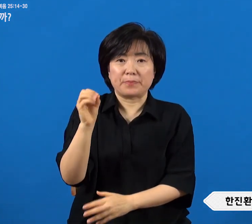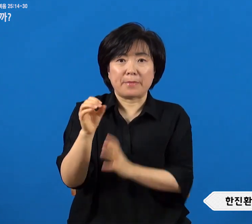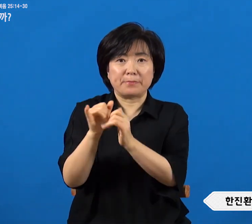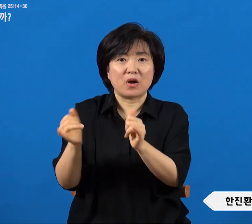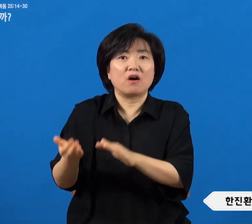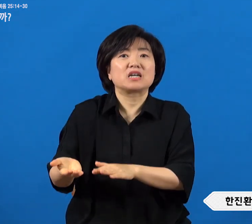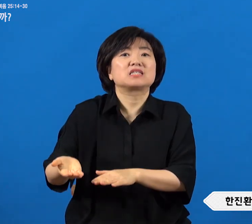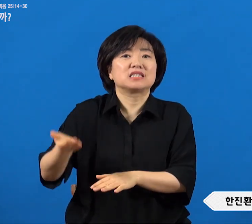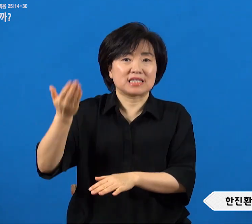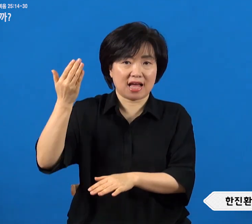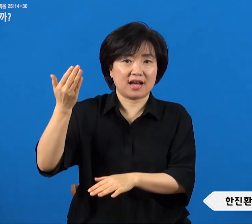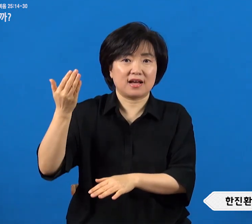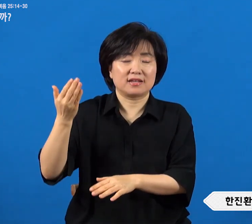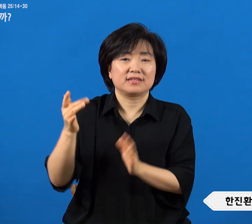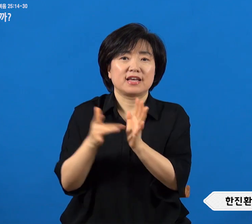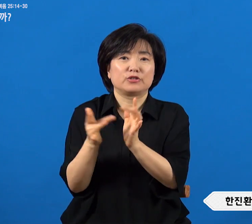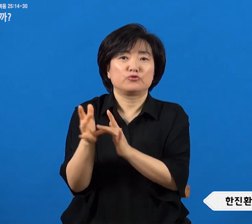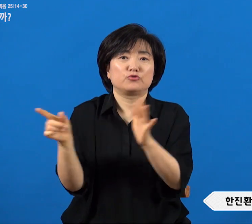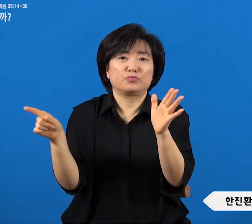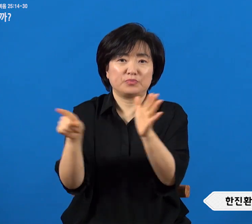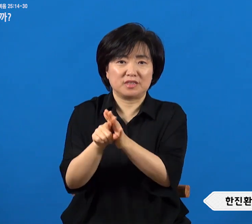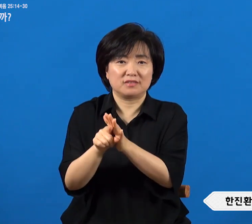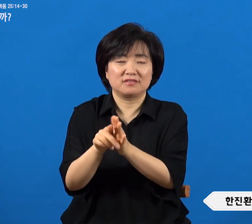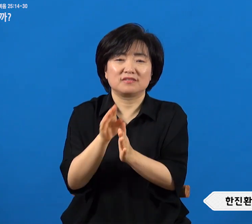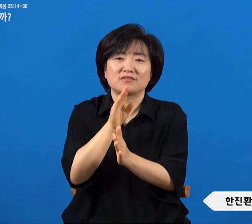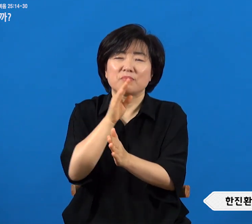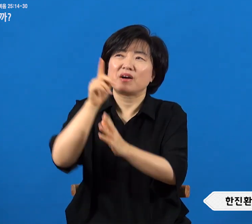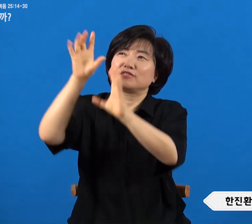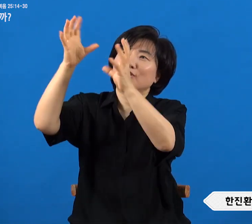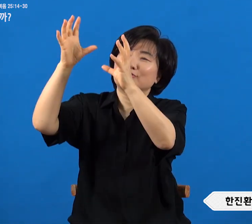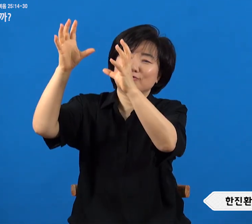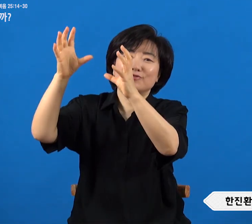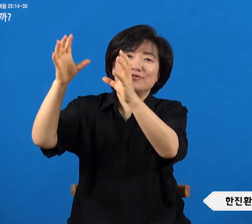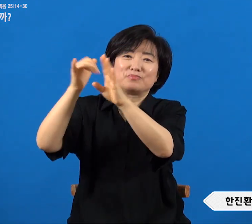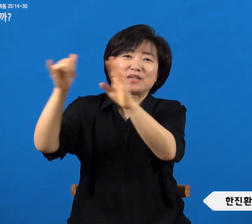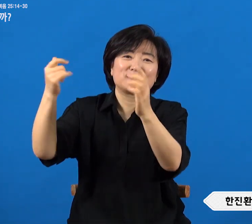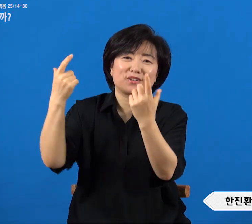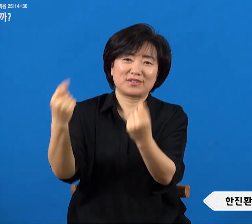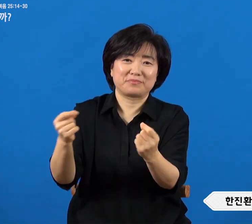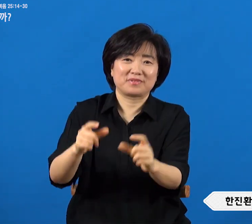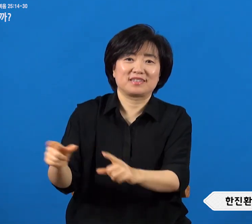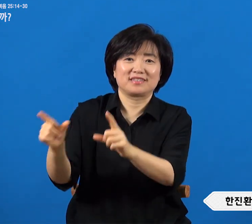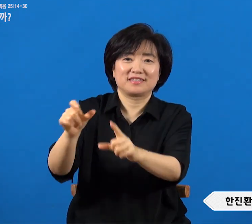이상의 사람들이 예수를 믿는 천국 백성으로 살고 있습니다.